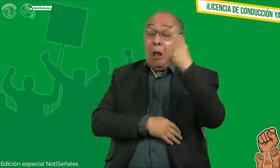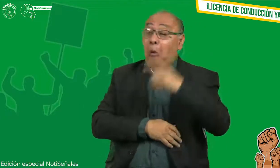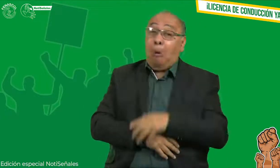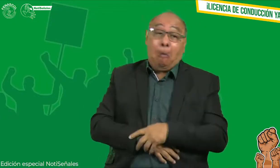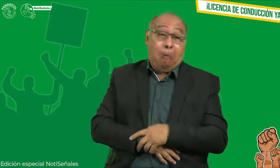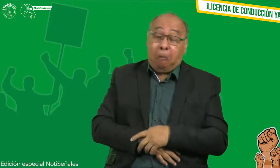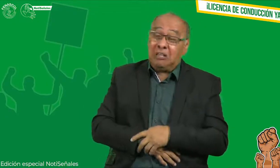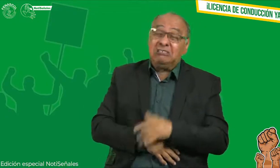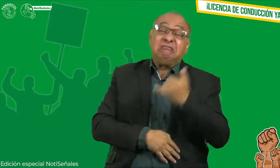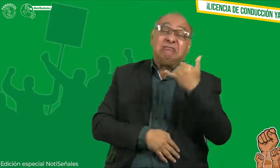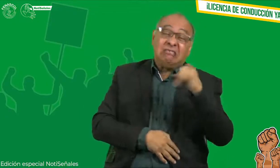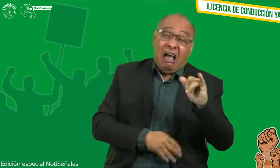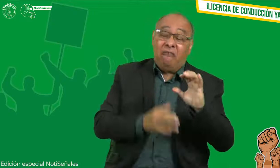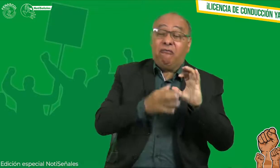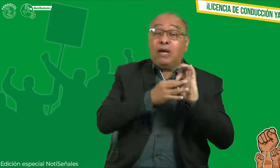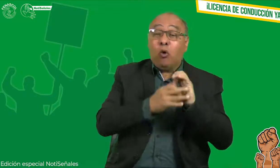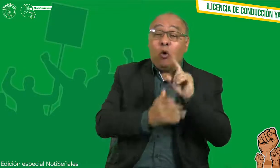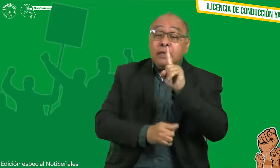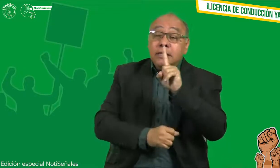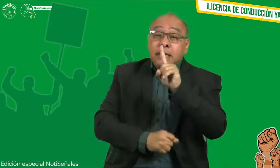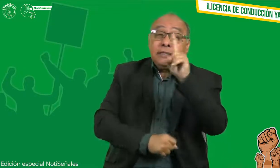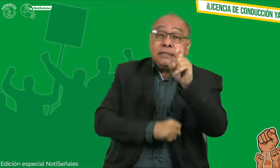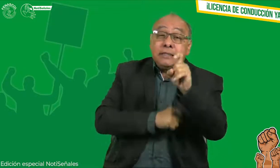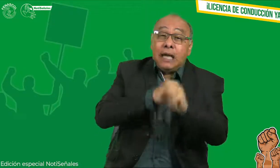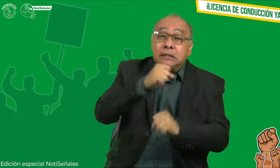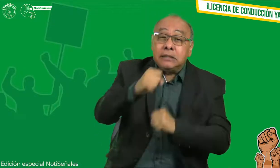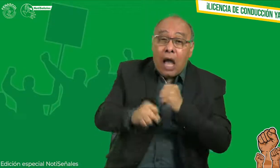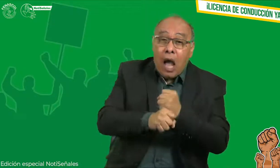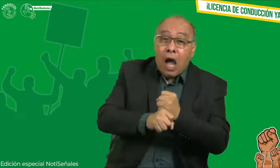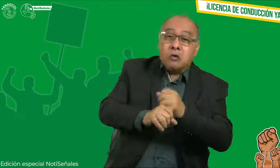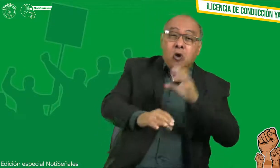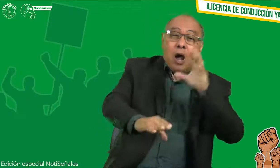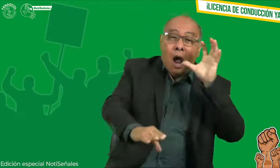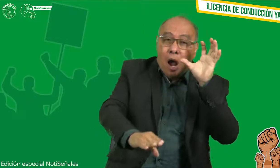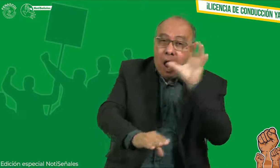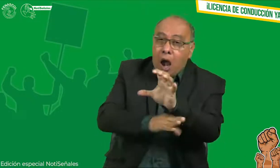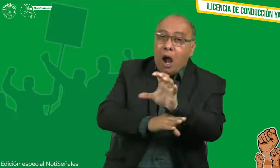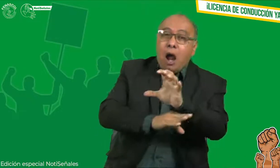Colombia no es pionero en este tema.